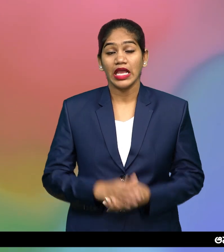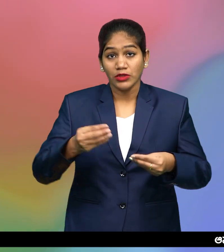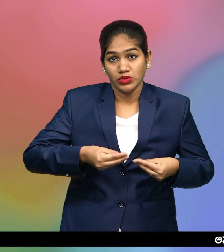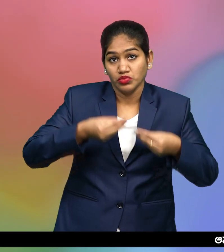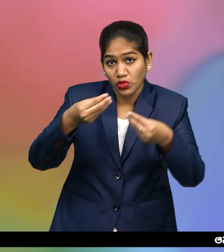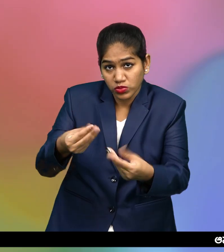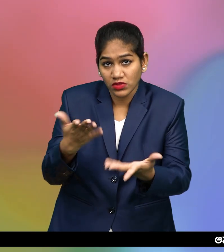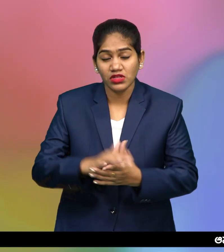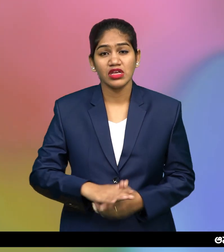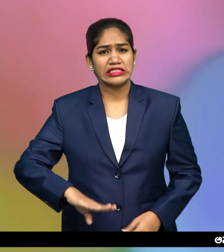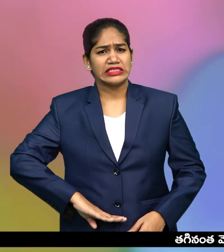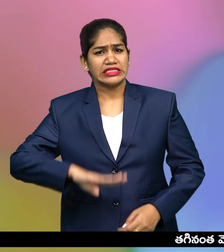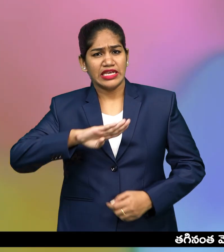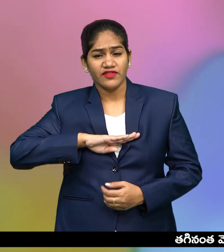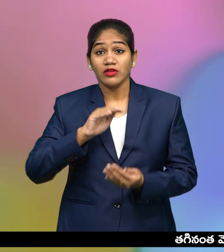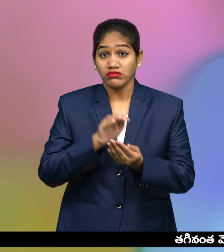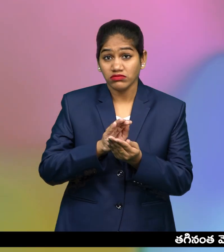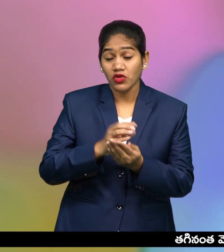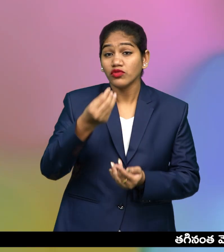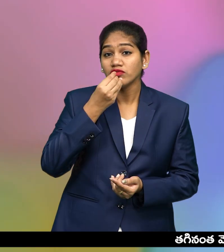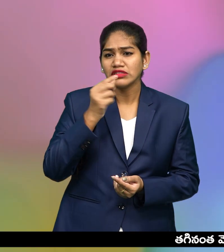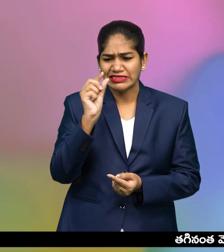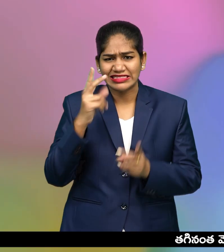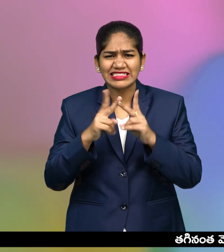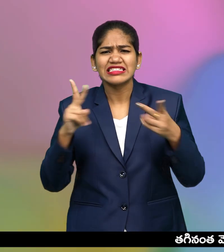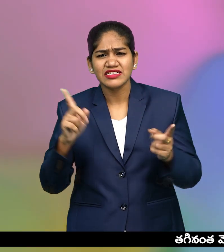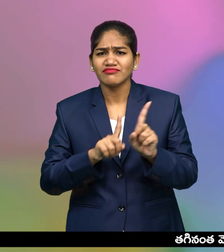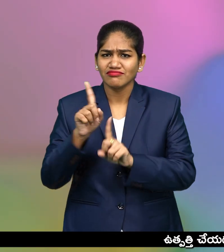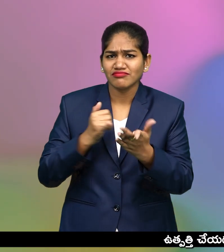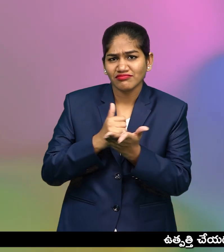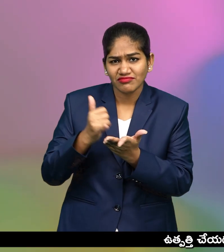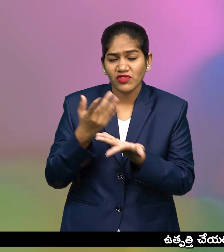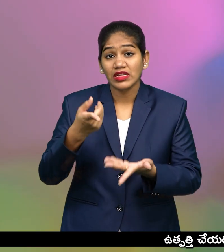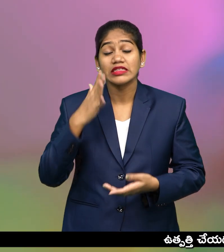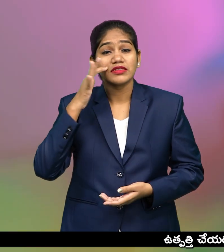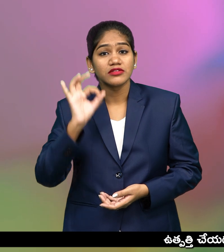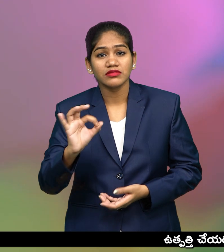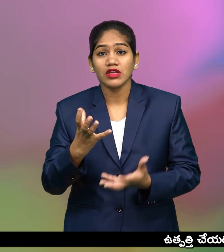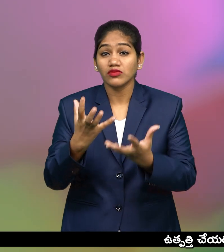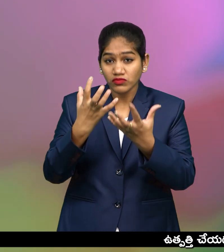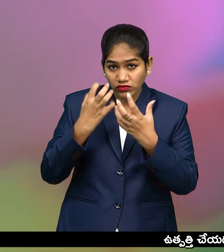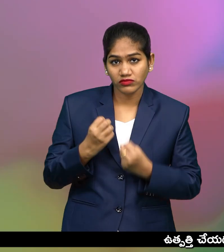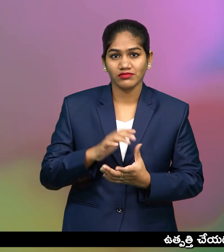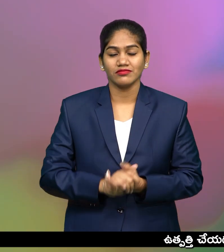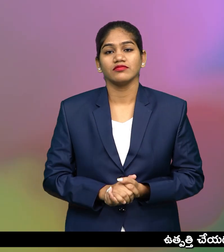ఆహార భద్రత కోసం తగినంత మొత్తంలో ఆహార ధాన్యాలను ఉత్పత్తి చేయడం ఒక ముఖ్యమైన అవసరం.